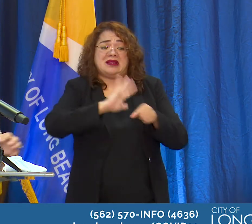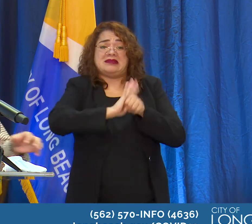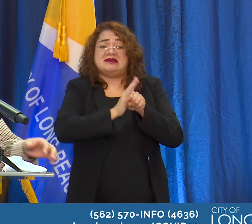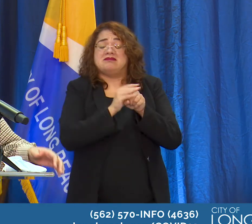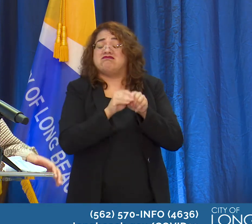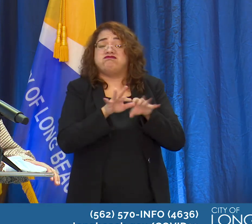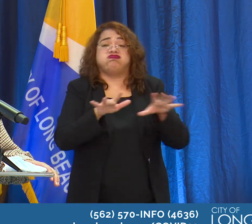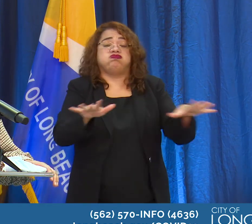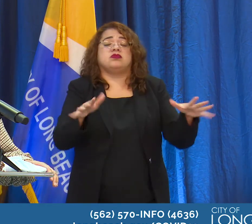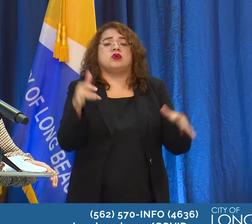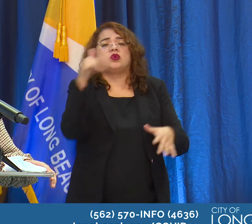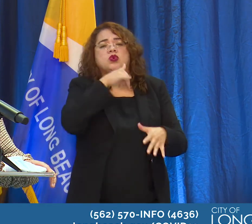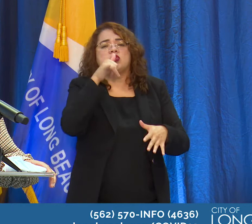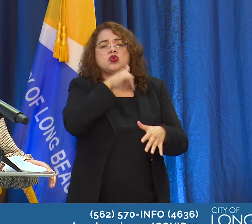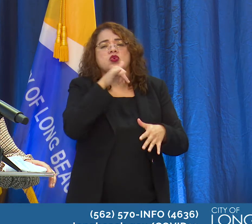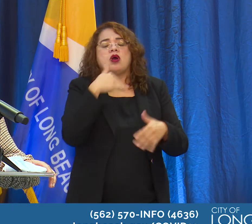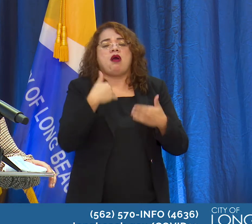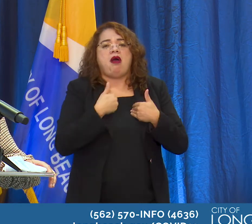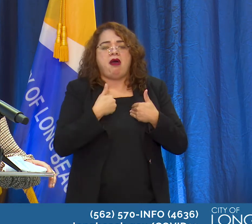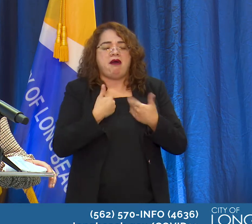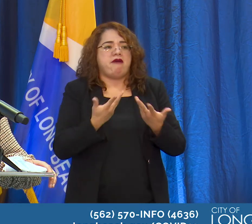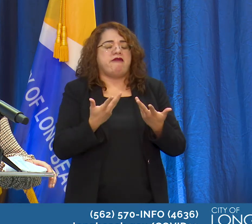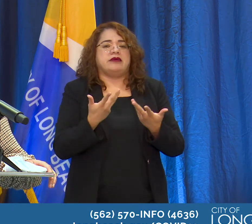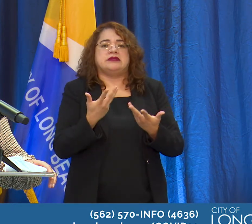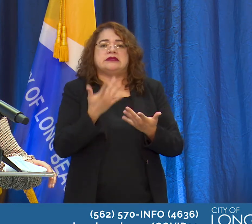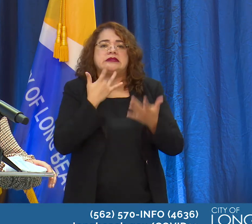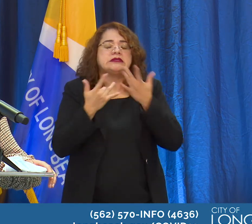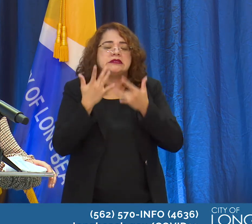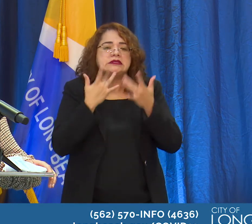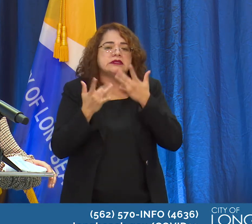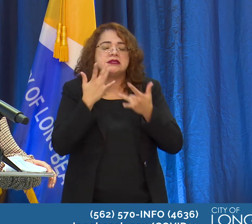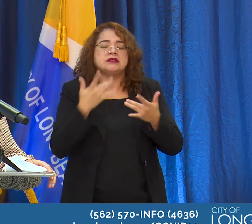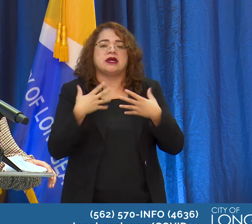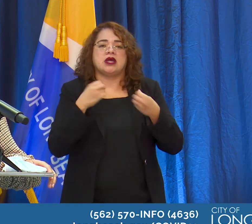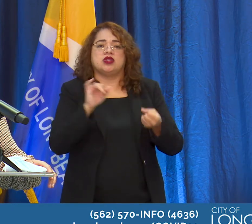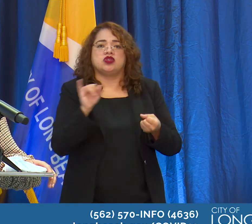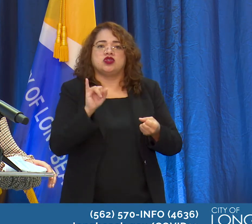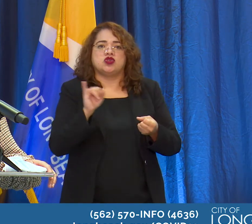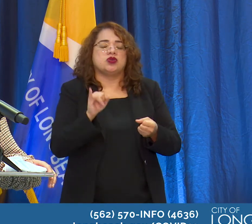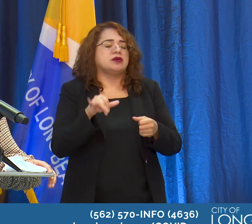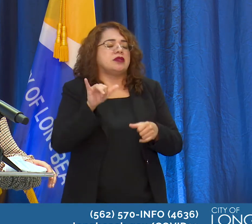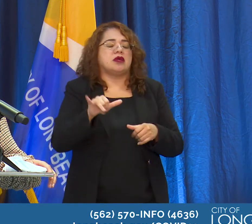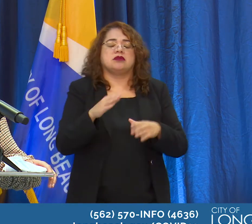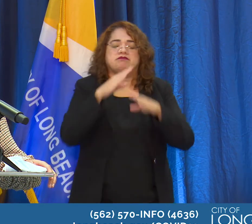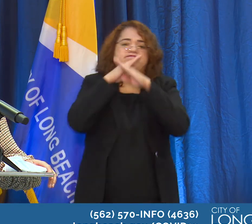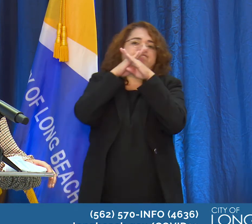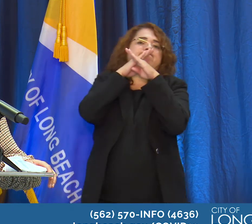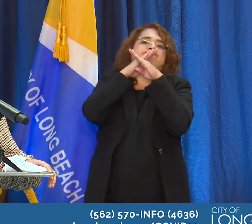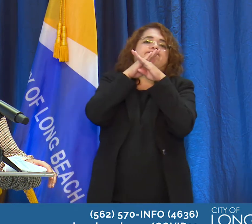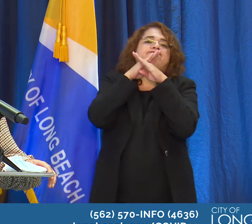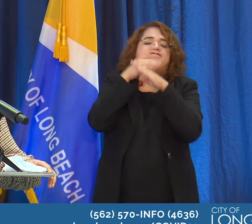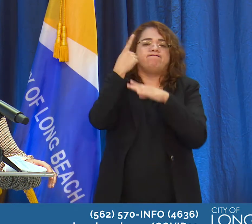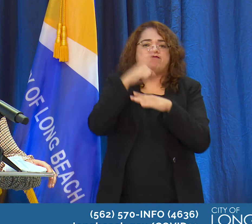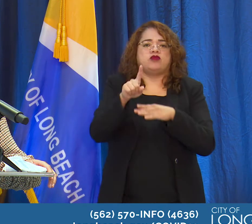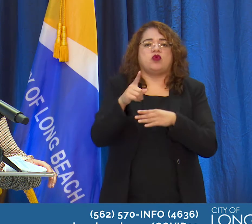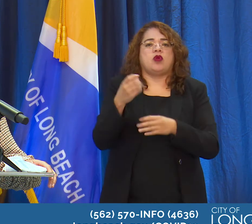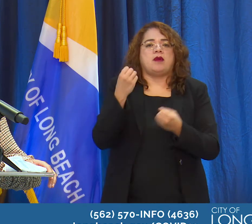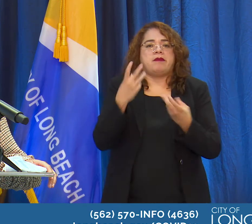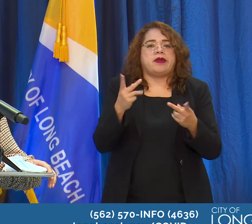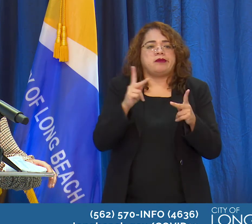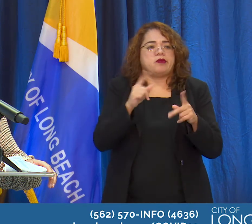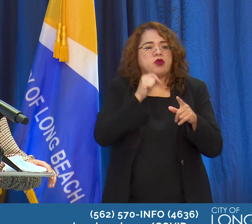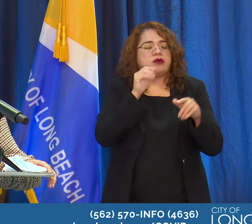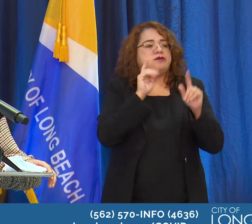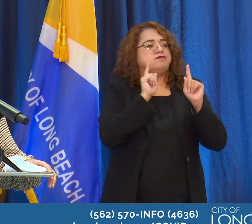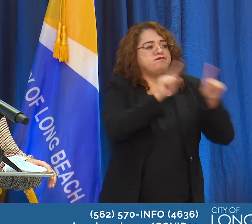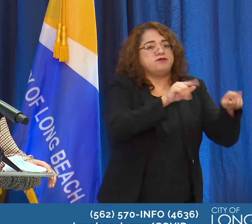esta brecha sea aún más urgente. La falta de seguro médico presenta otra barrera para que las personas tengan acceso